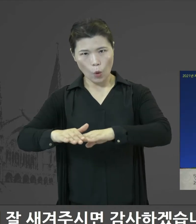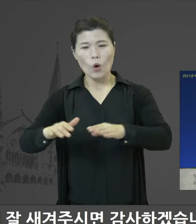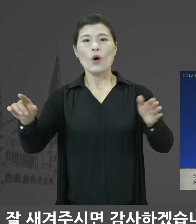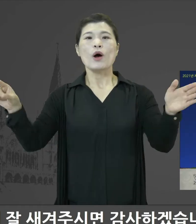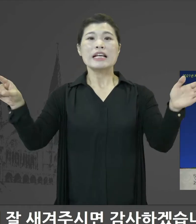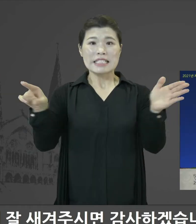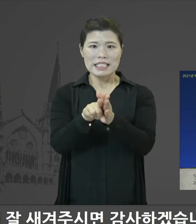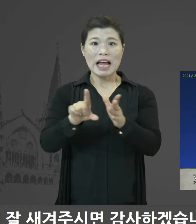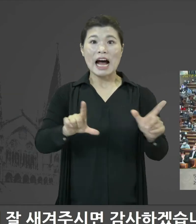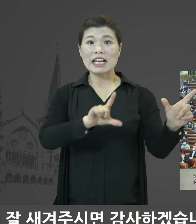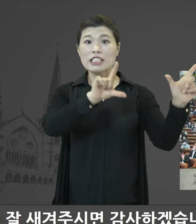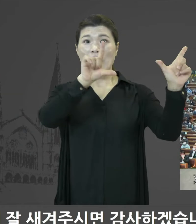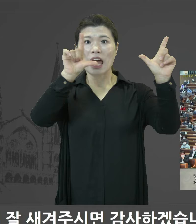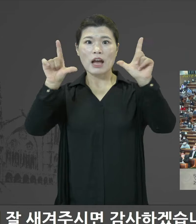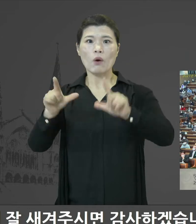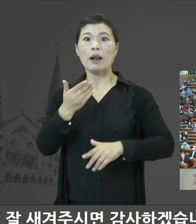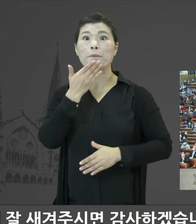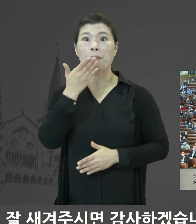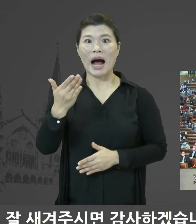신앙생활 잘할 수 있다.